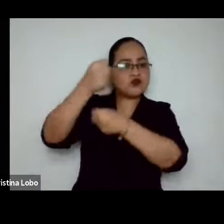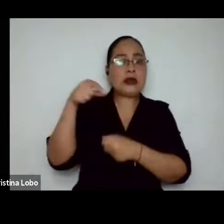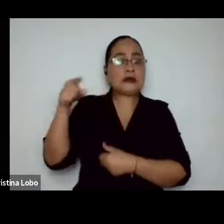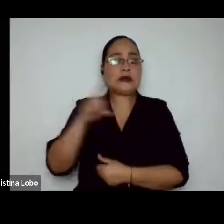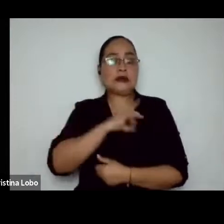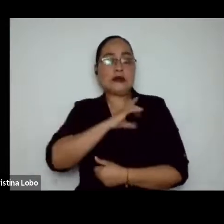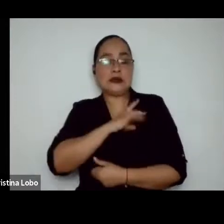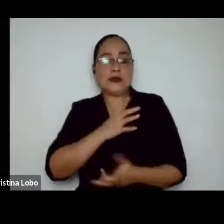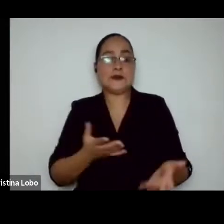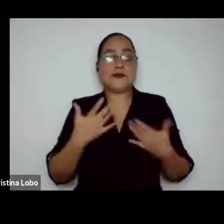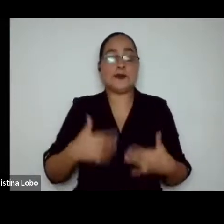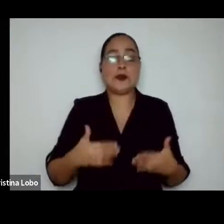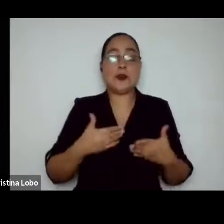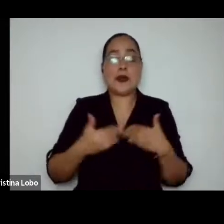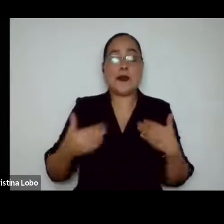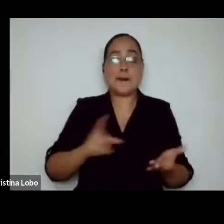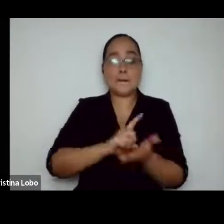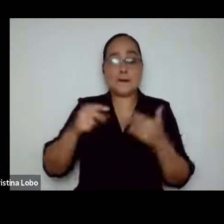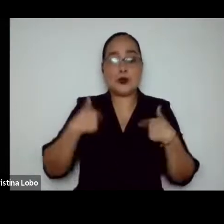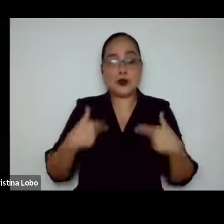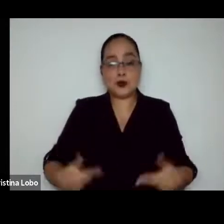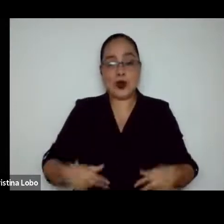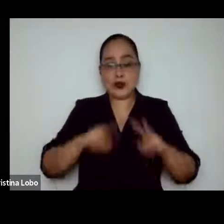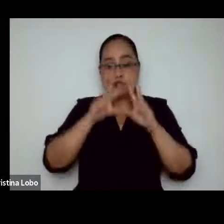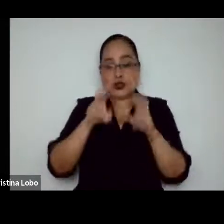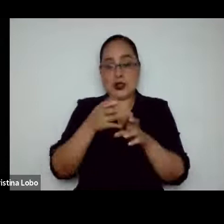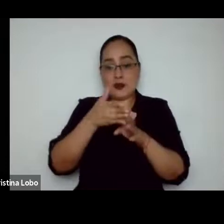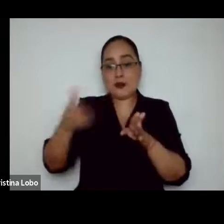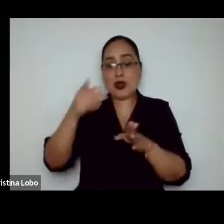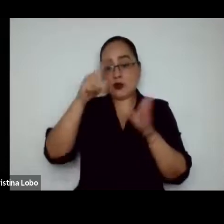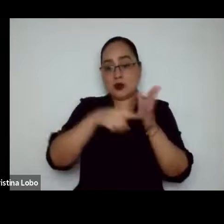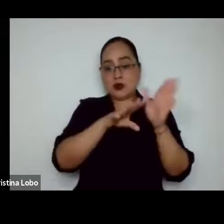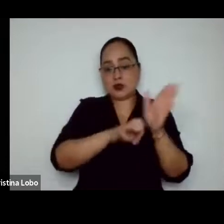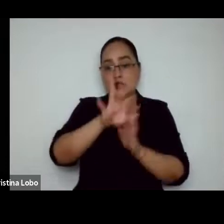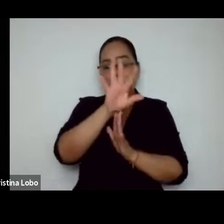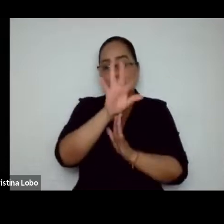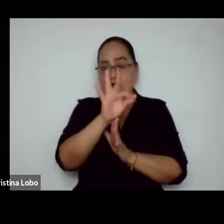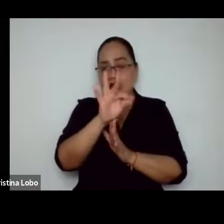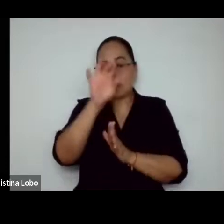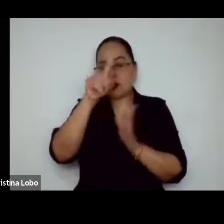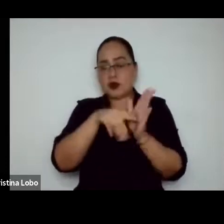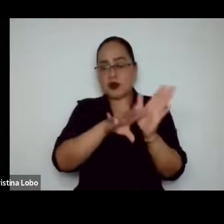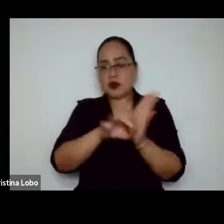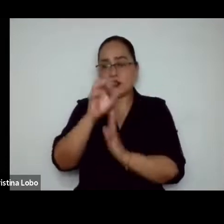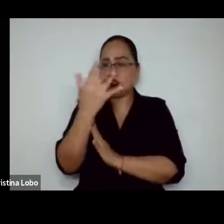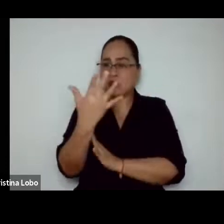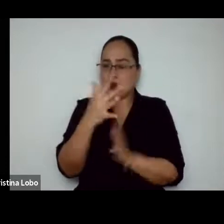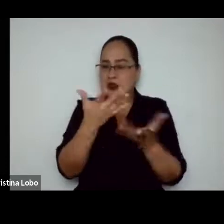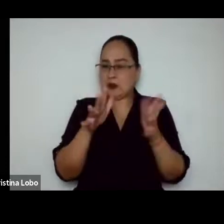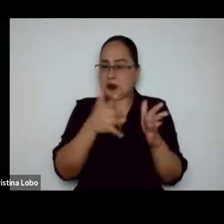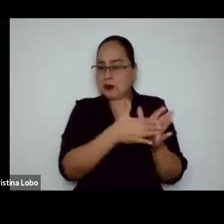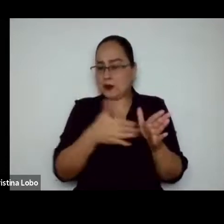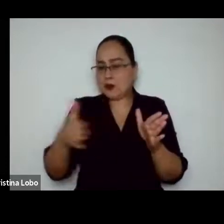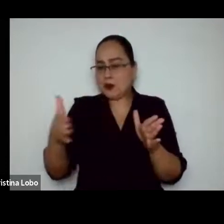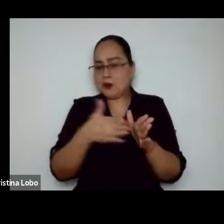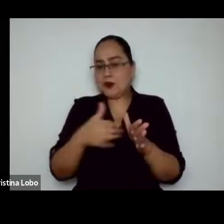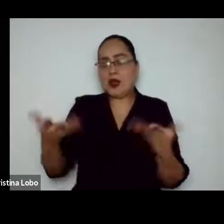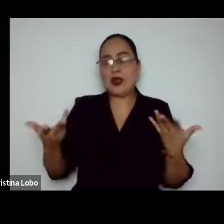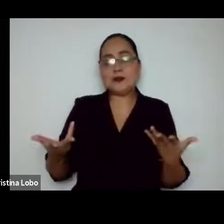hablamos de derechos humanos ya en un sentido técnico a partir de 1940, 1950, significa que hay